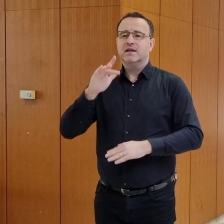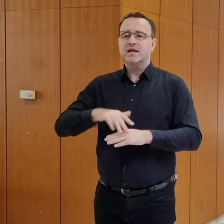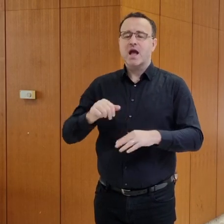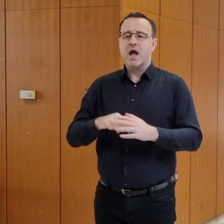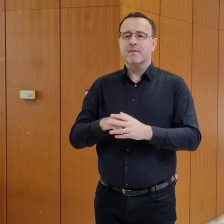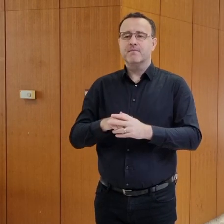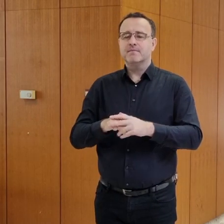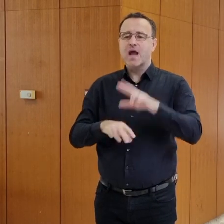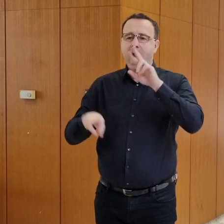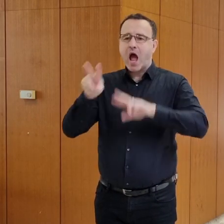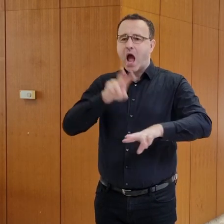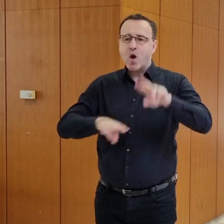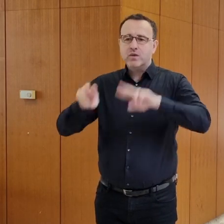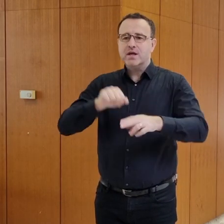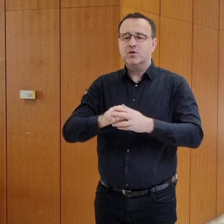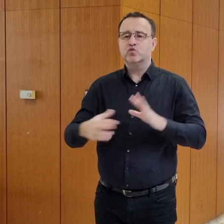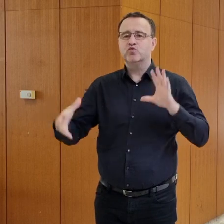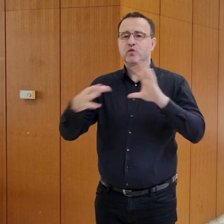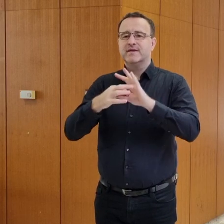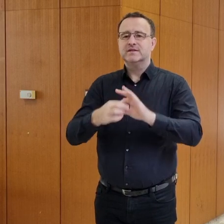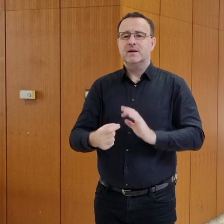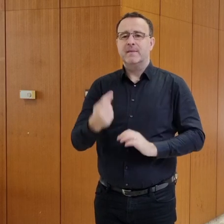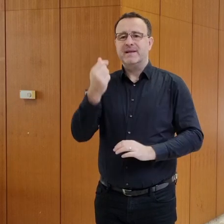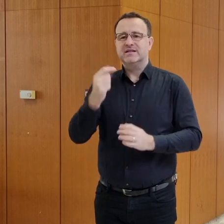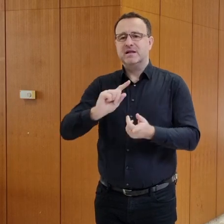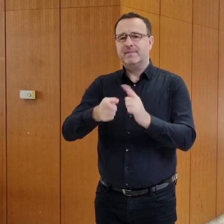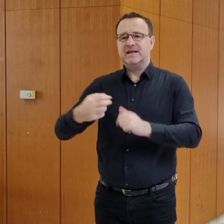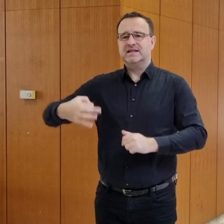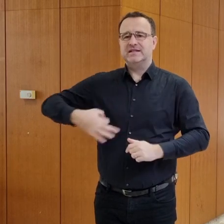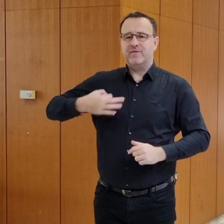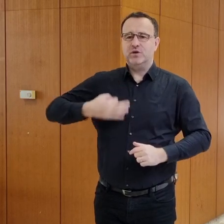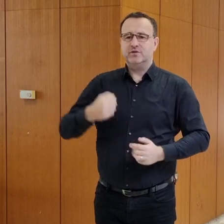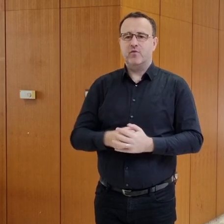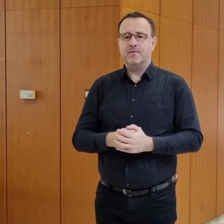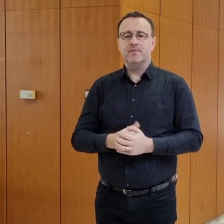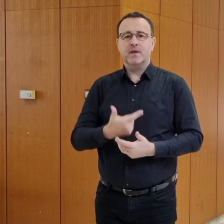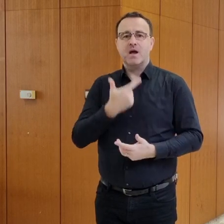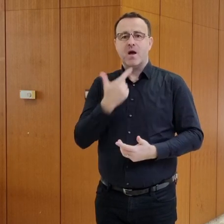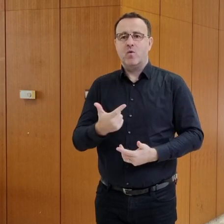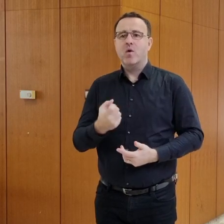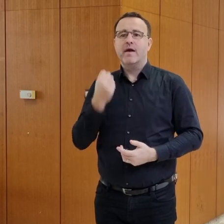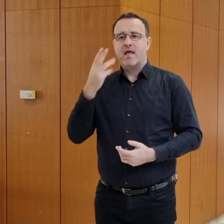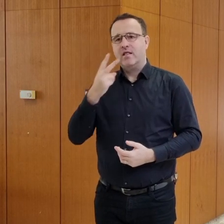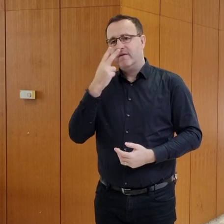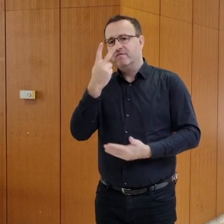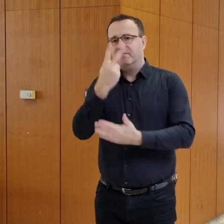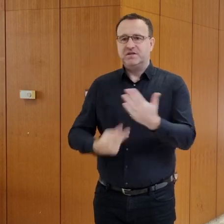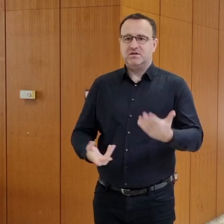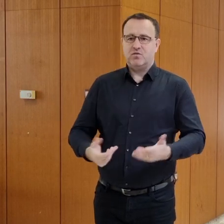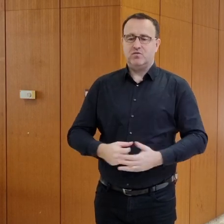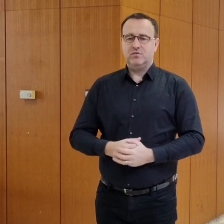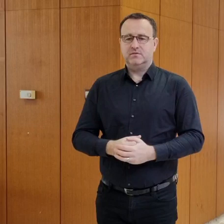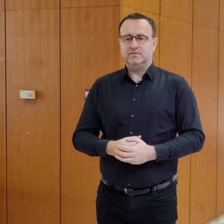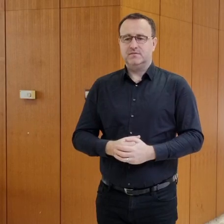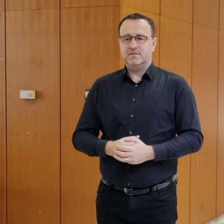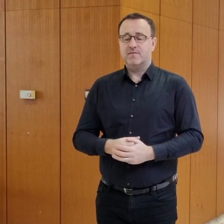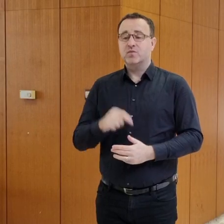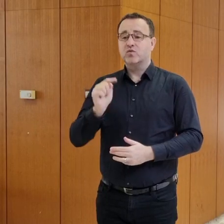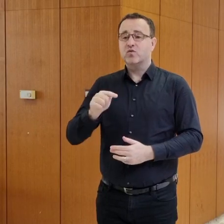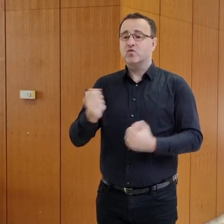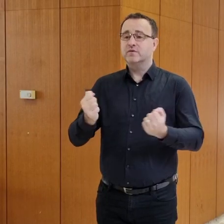v súvislosti so zdravotníckymi peniazmi alebo peniazmi pre zdravotníctvo, v akom štádiu to je, kedy by sme mohli vidieť nejaké výsledky? Toto je